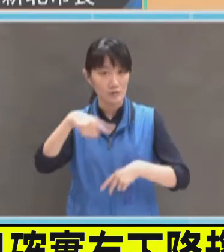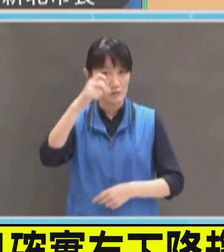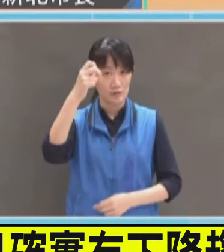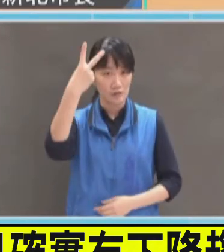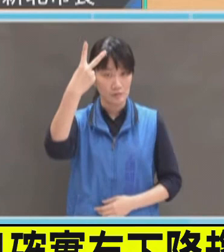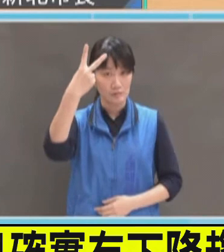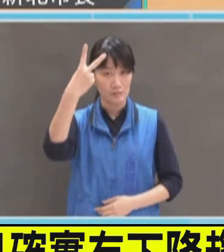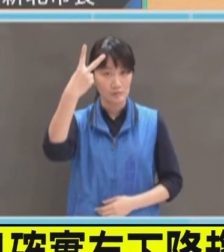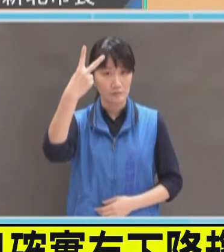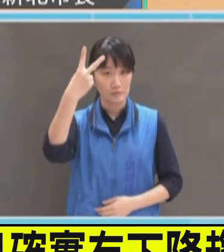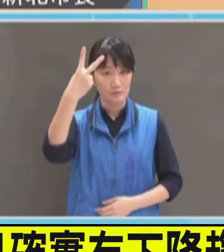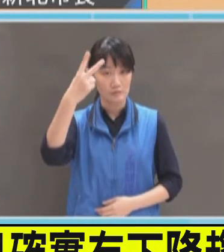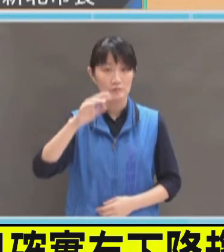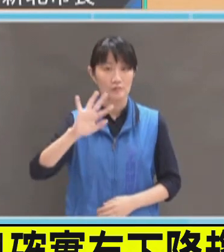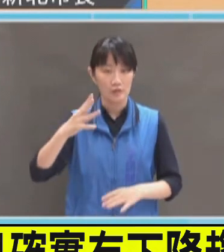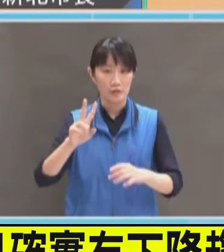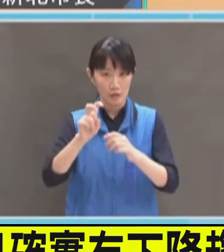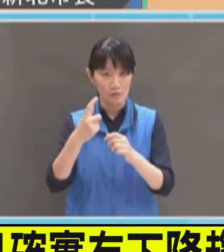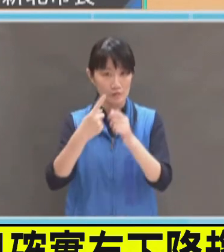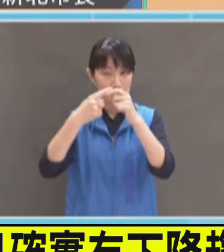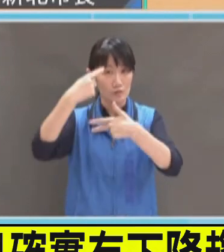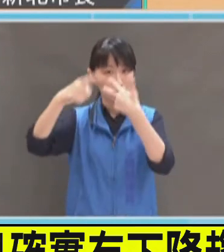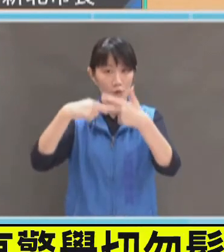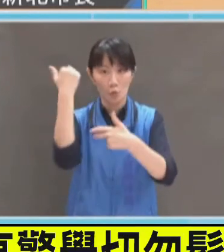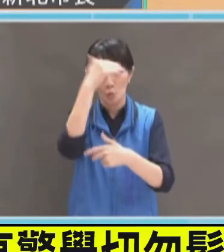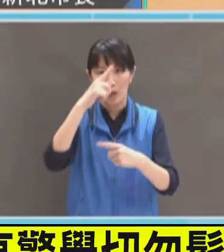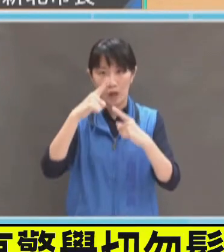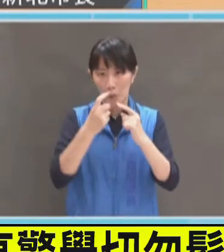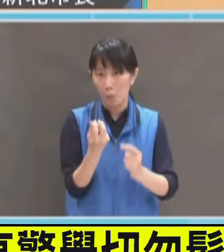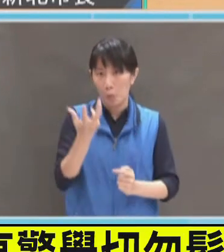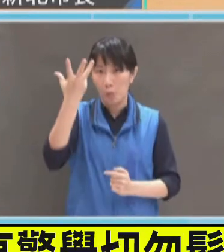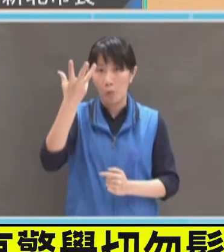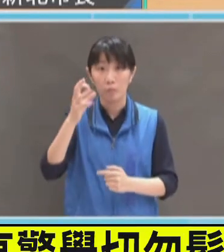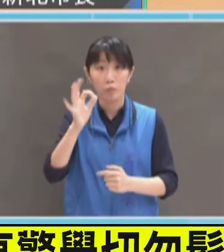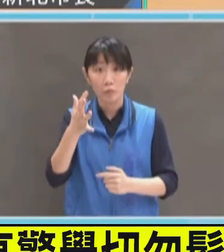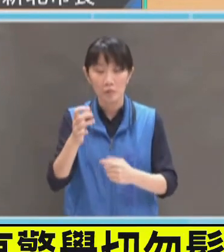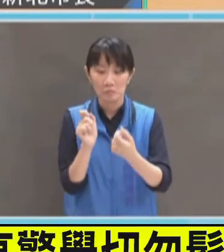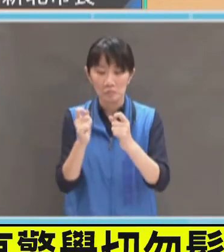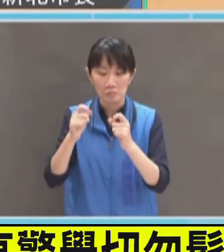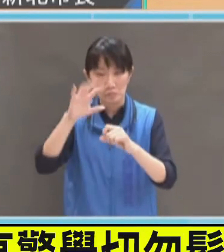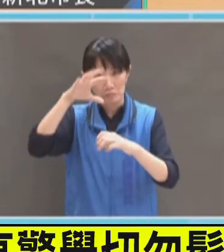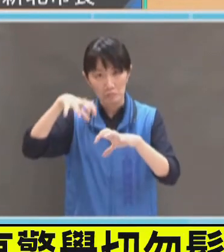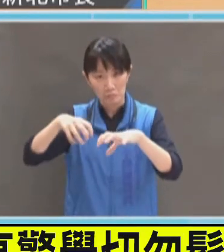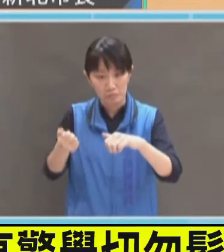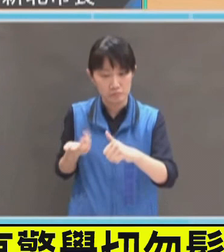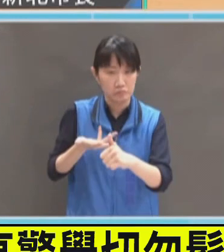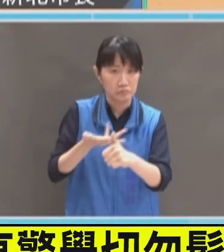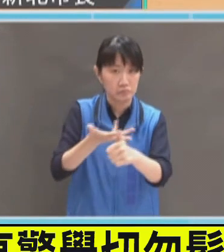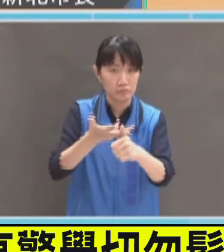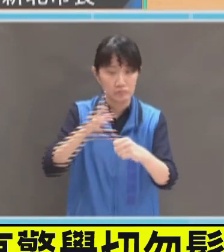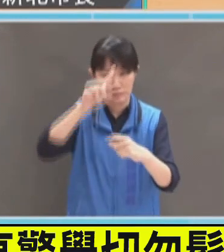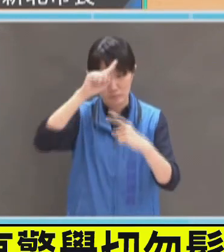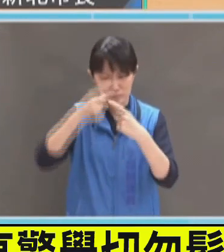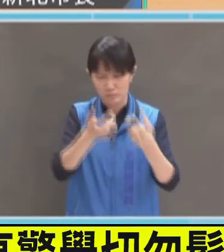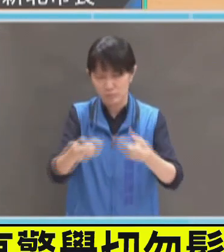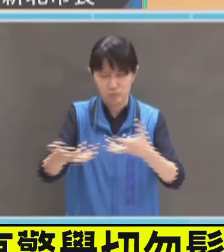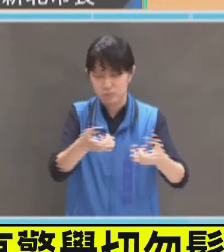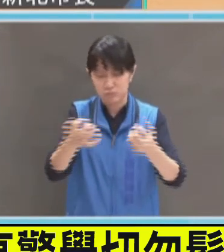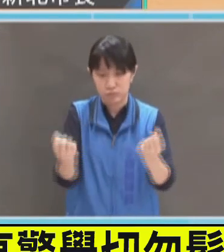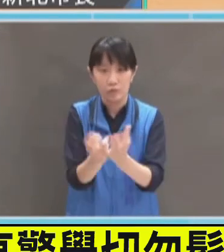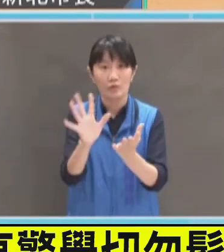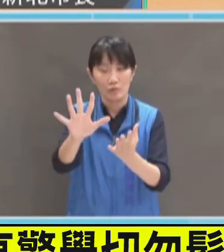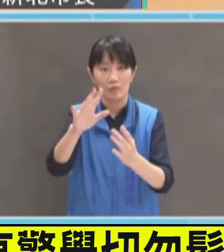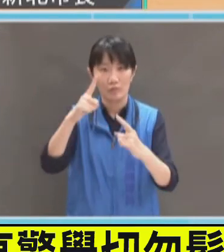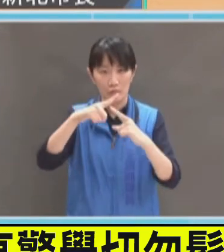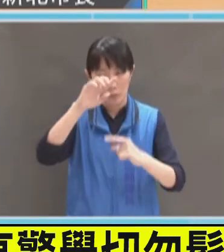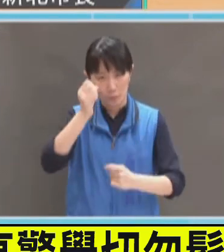零二，但是它在第二十一周突然窜起来，因为它在邻近的周遭里面受到群聚的大幅感染，所以